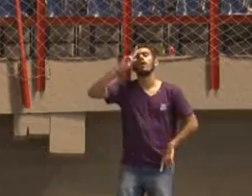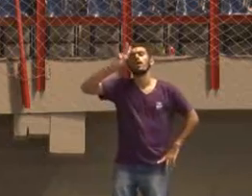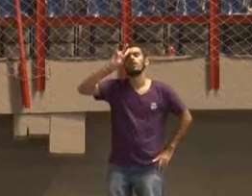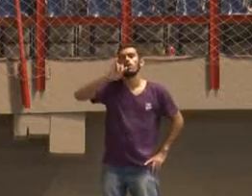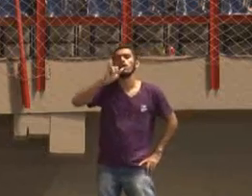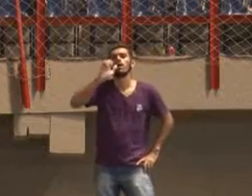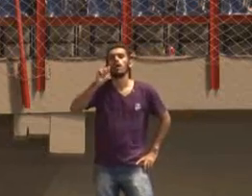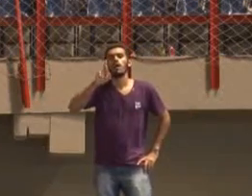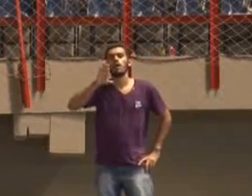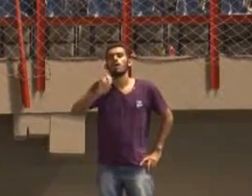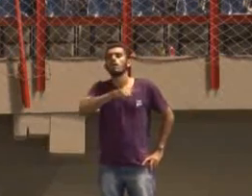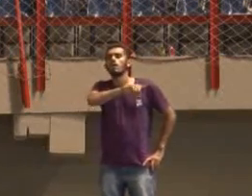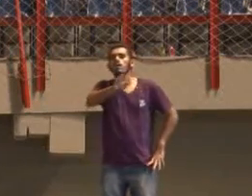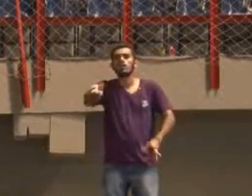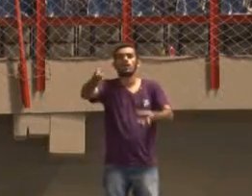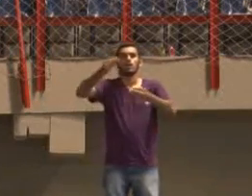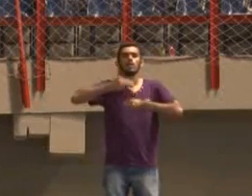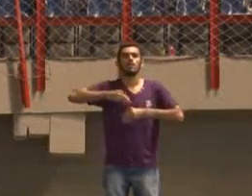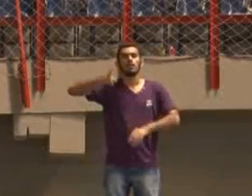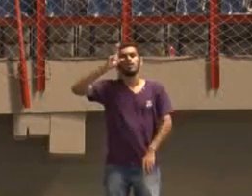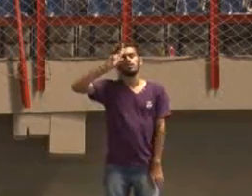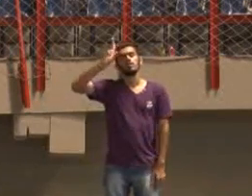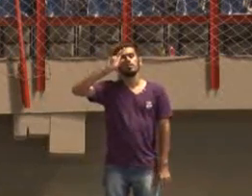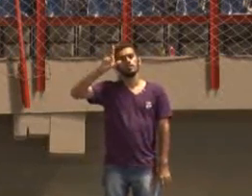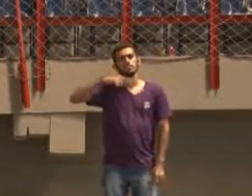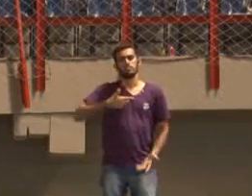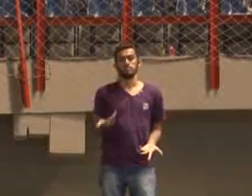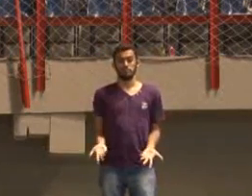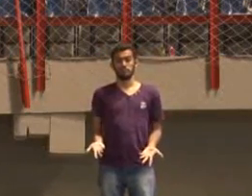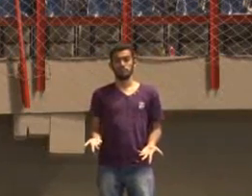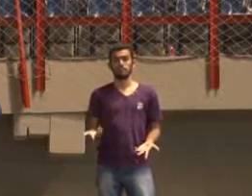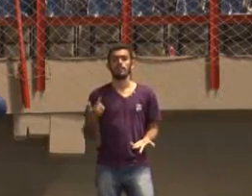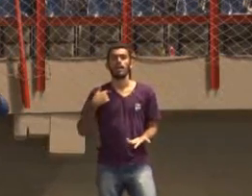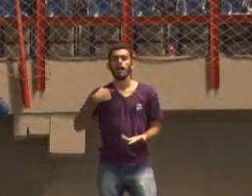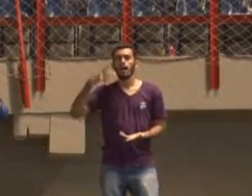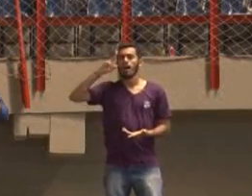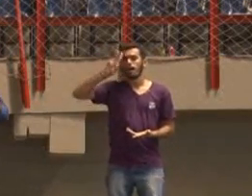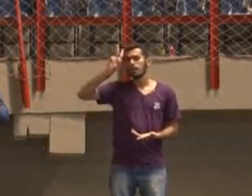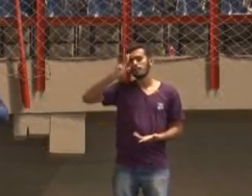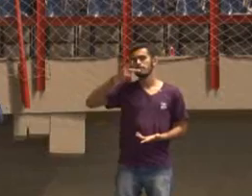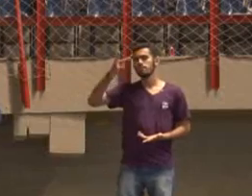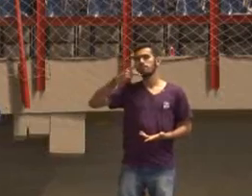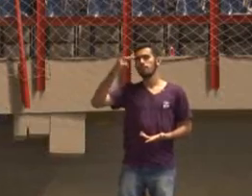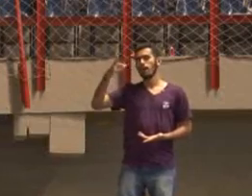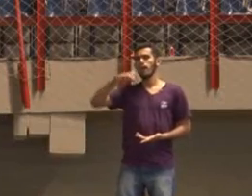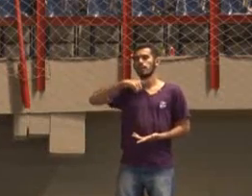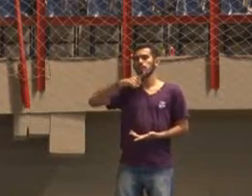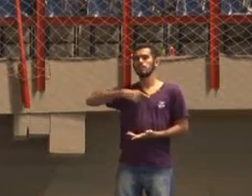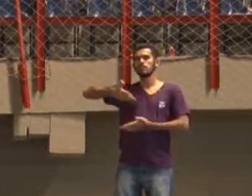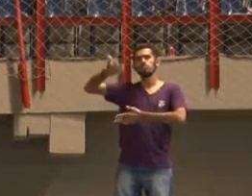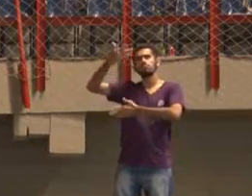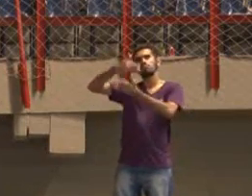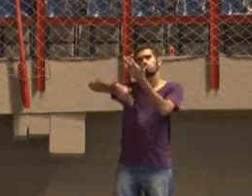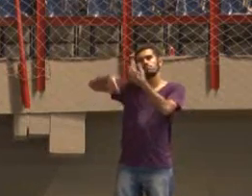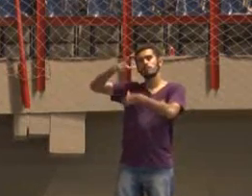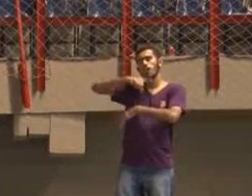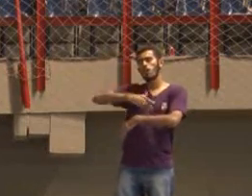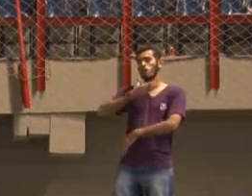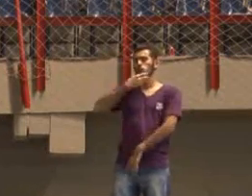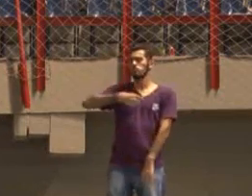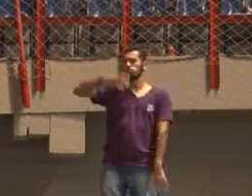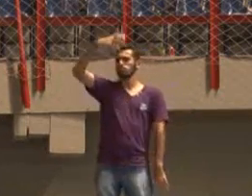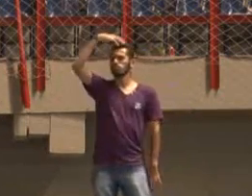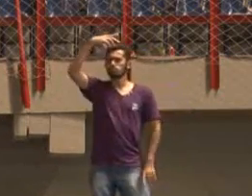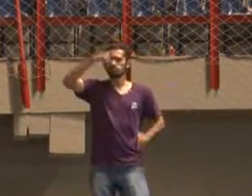esquecido. Vamos lá. Reza a lenda que havia um rei muito poderoso na ilha